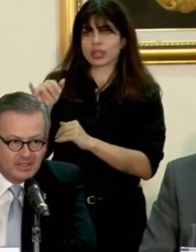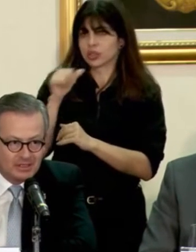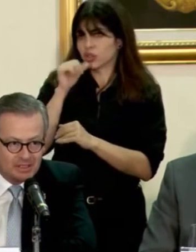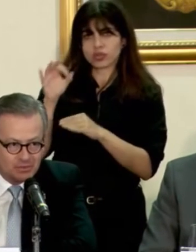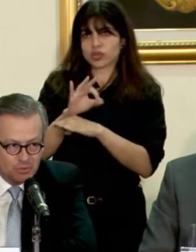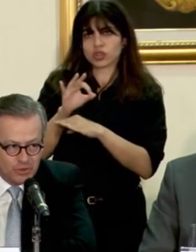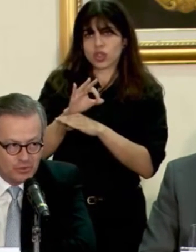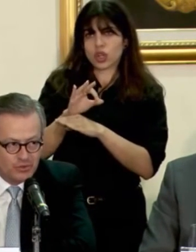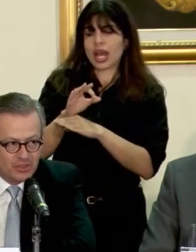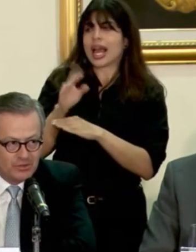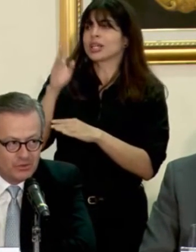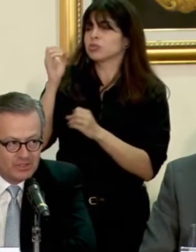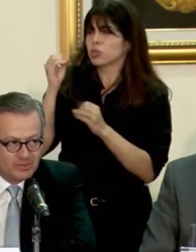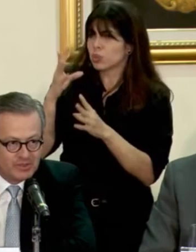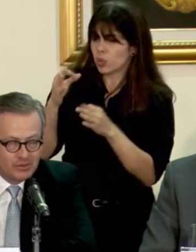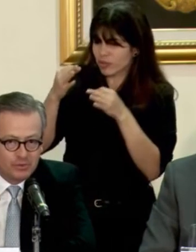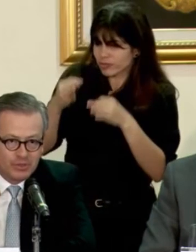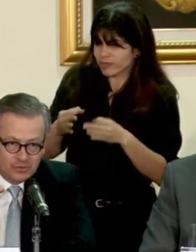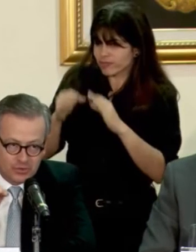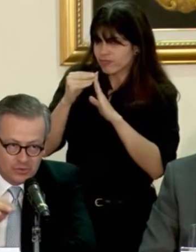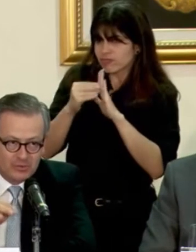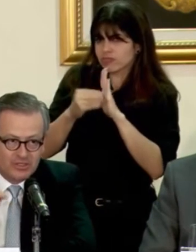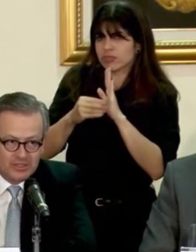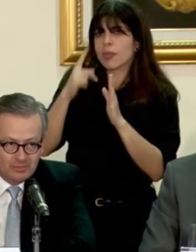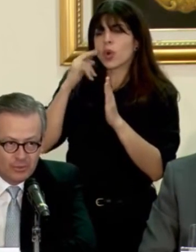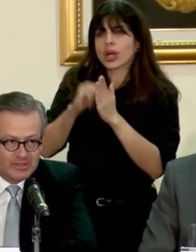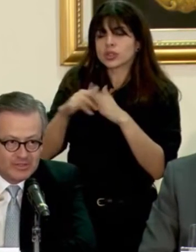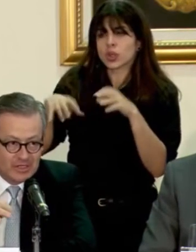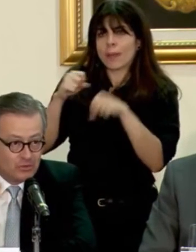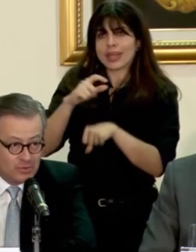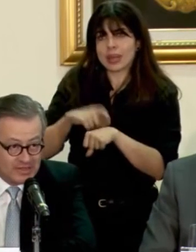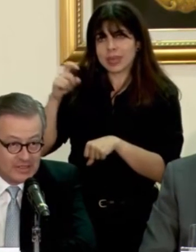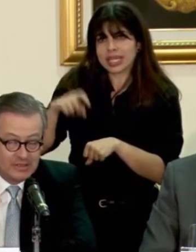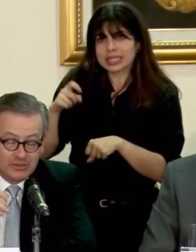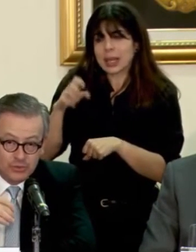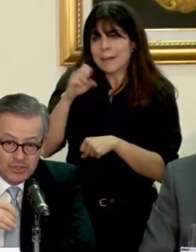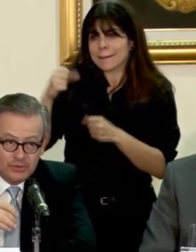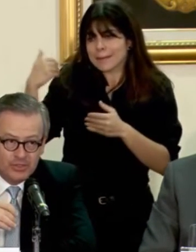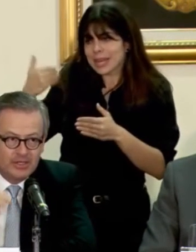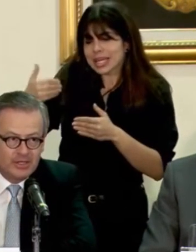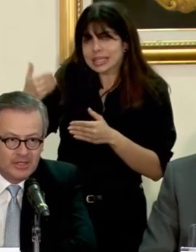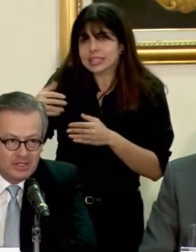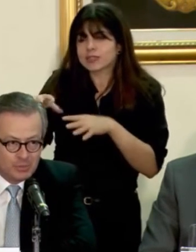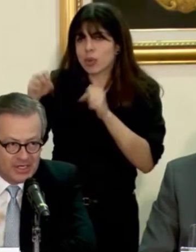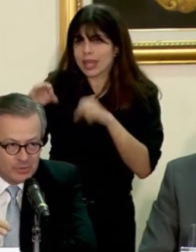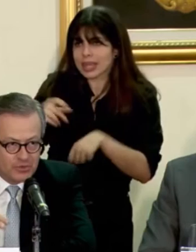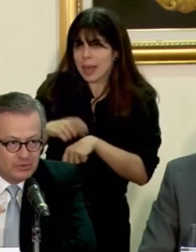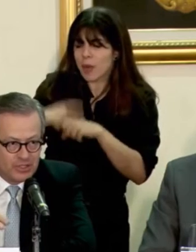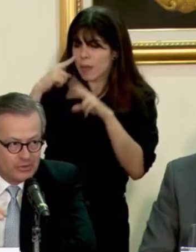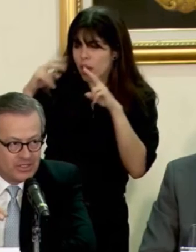es muy muy sólido lo que se presentó por eso nos tomamos el tiempo necesario los meses que han transcurrido y